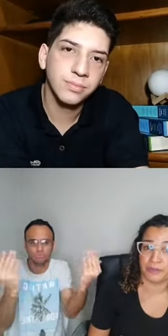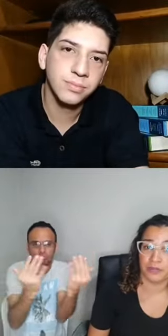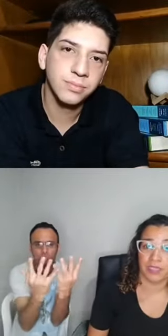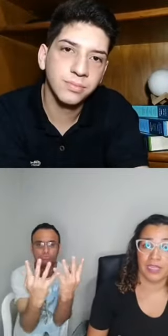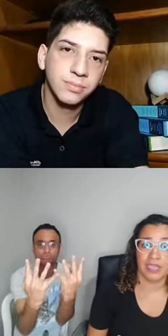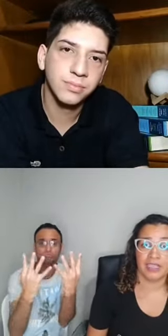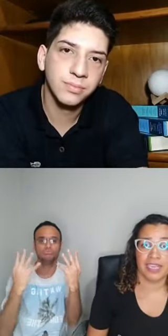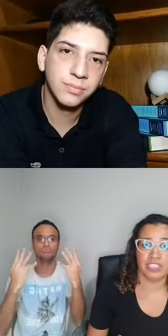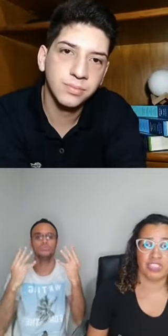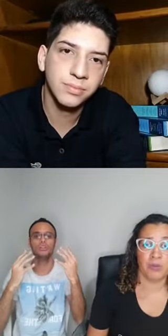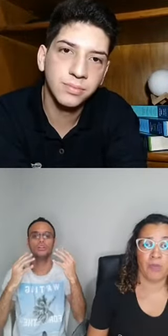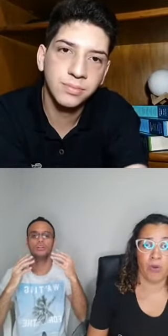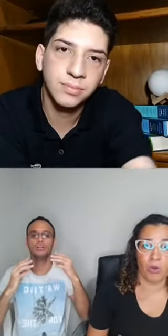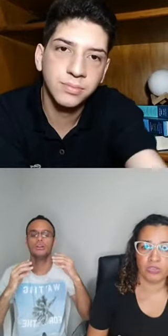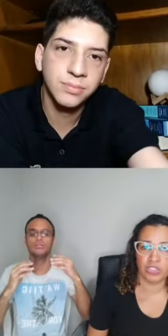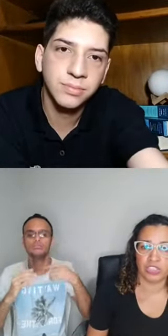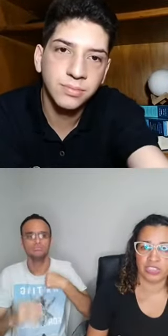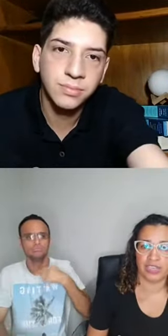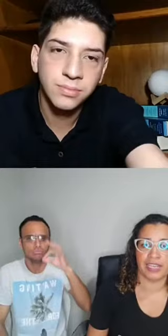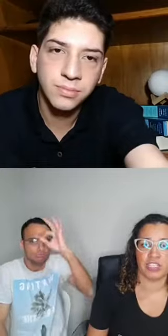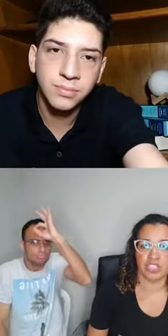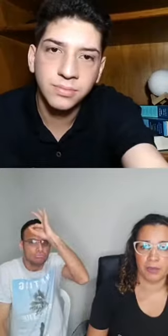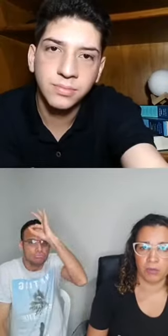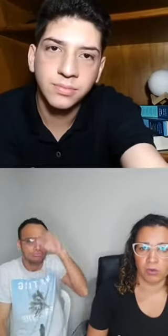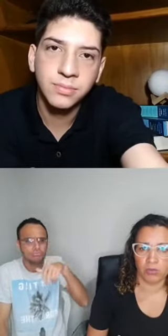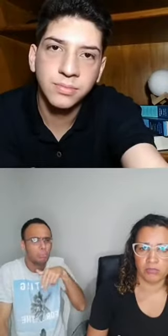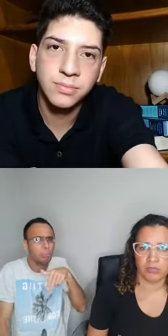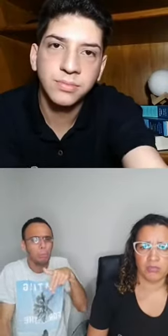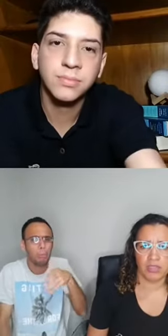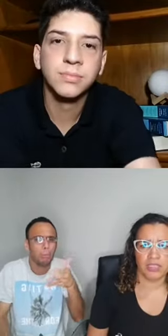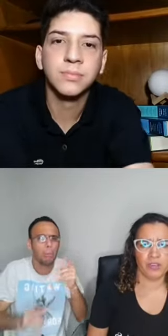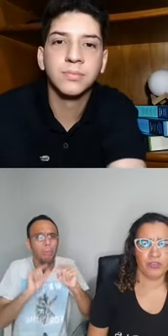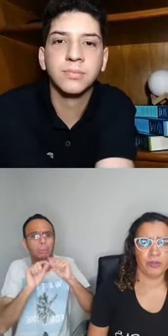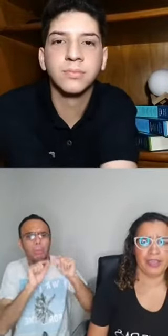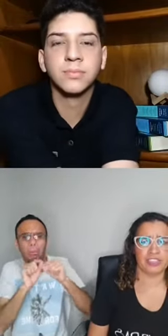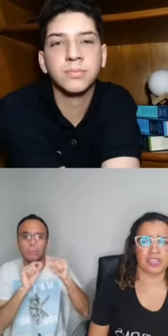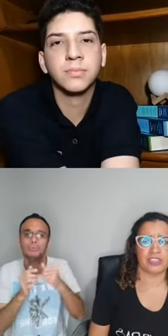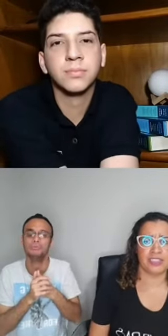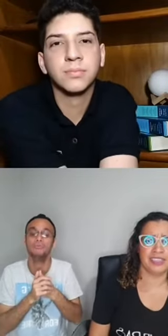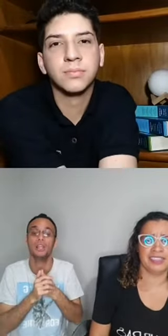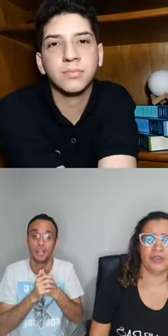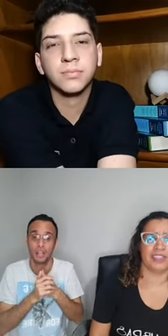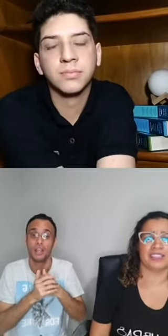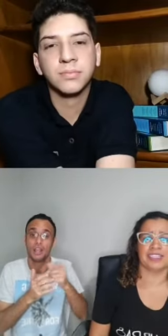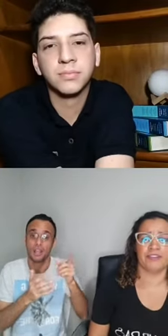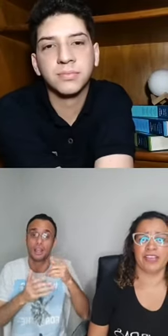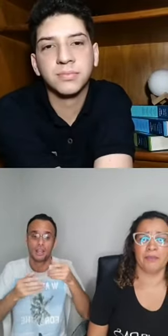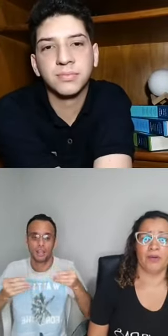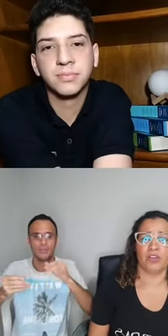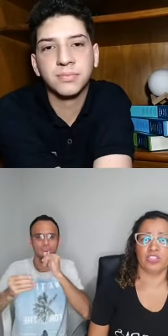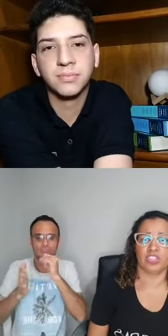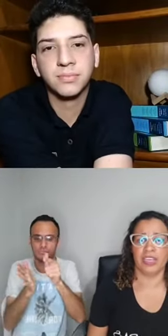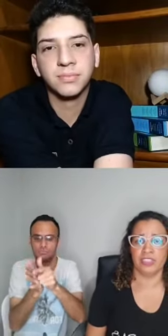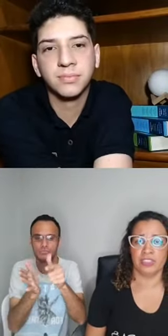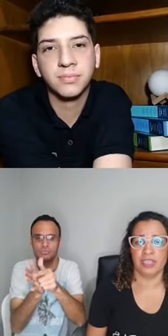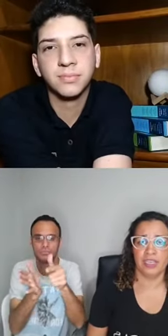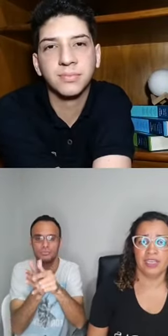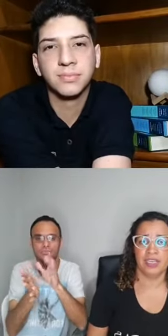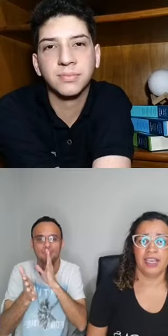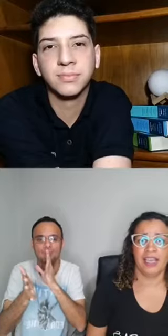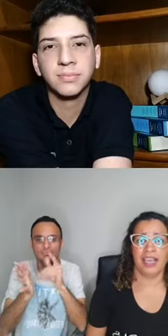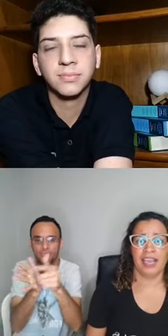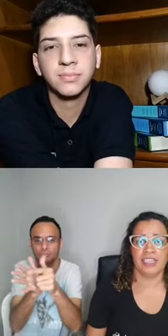supervisor, né? Tinha um monte de gente lá que ele chamou. E eu falei, mas gente, o que tá acontecendo? Ele viu aquele bolo de gente,